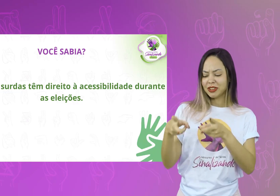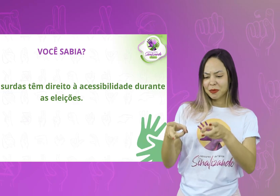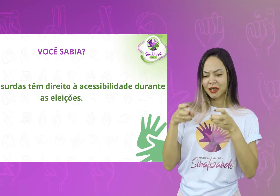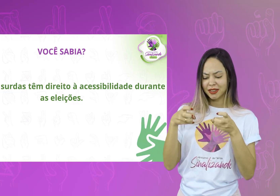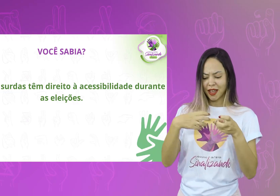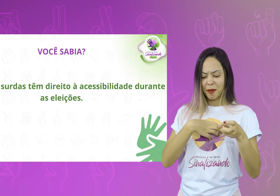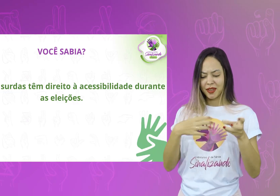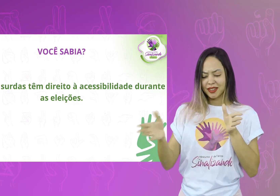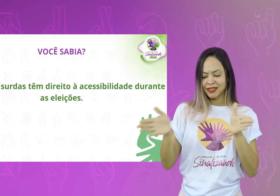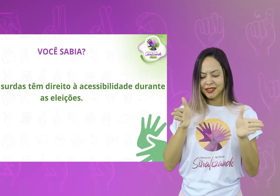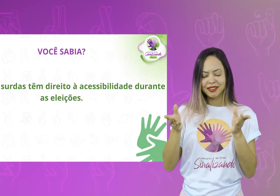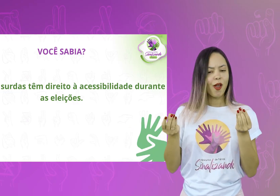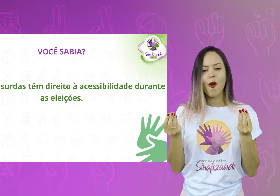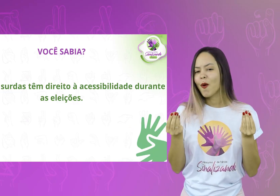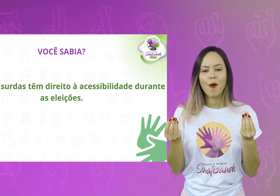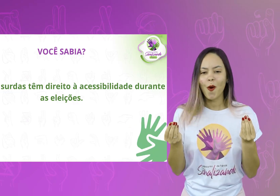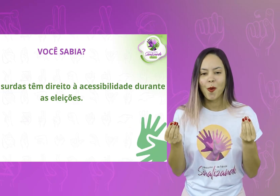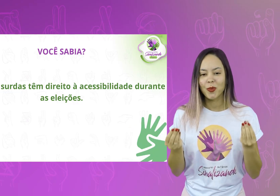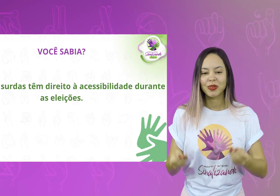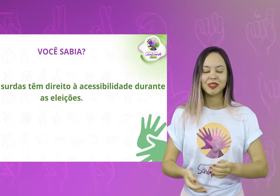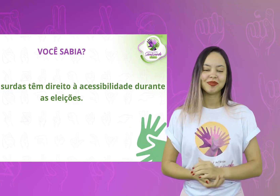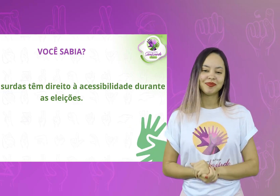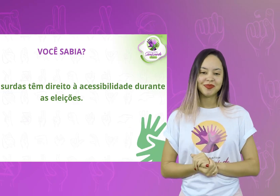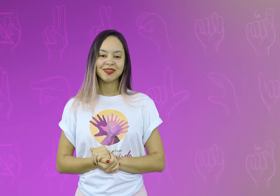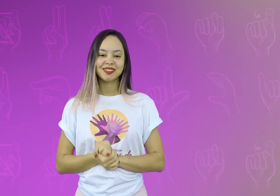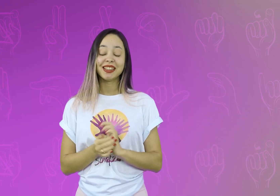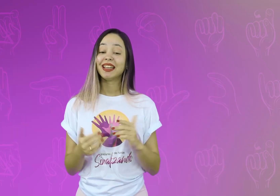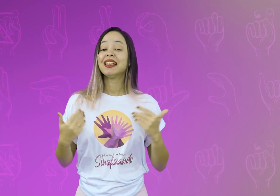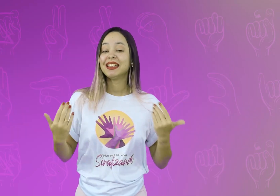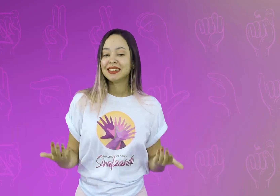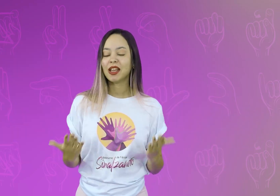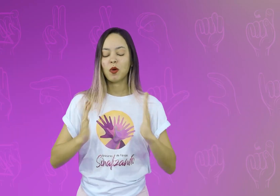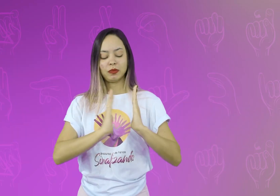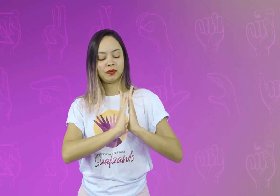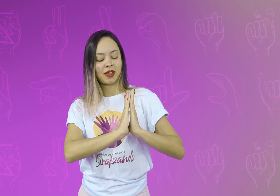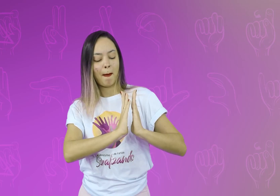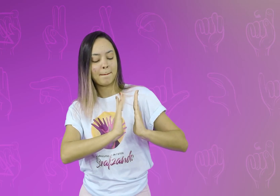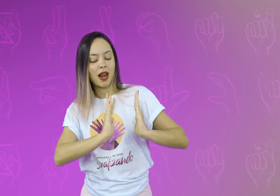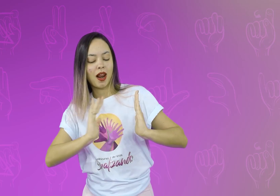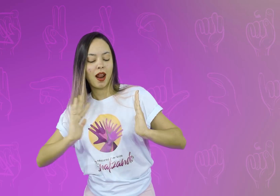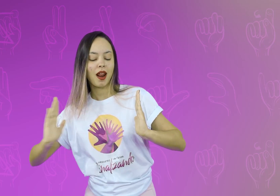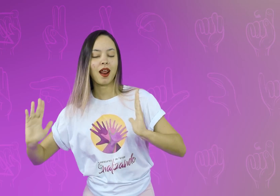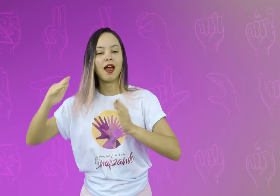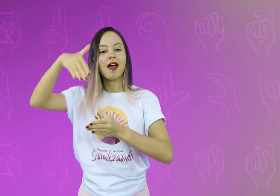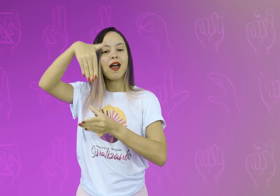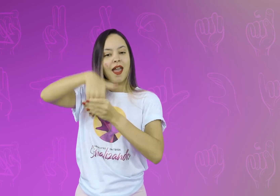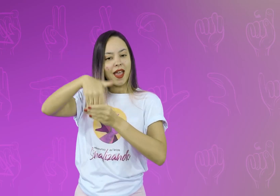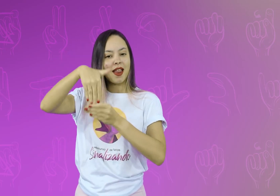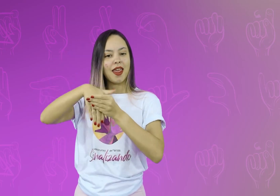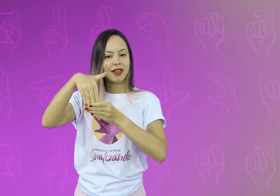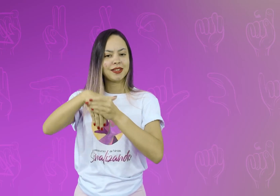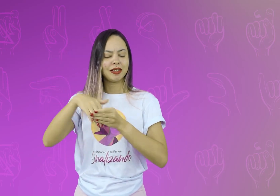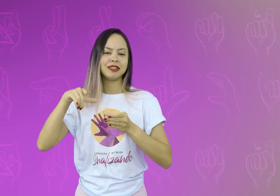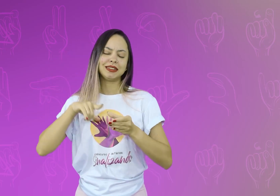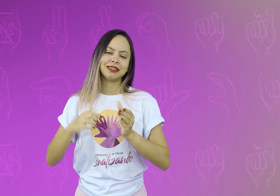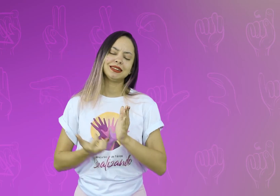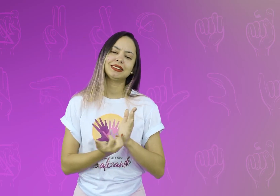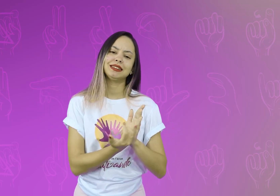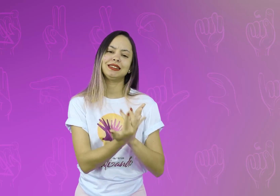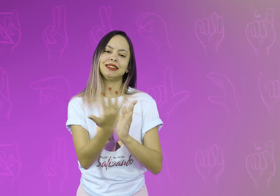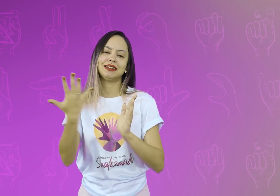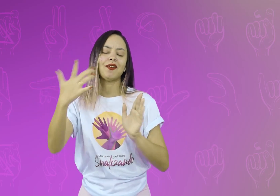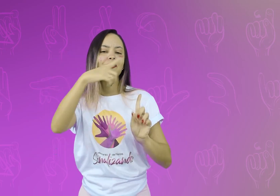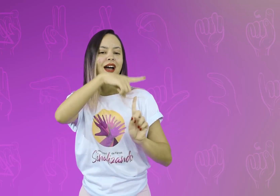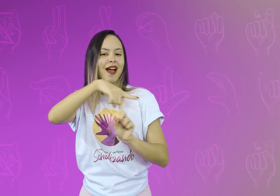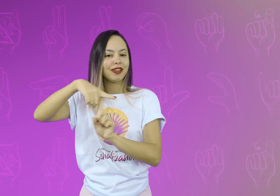eleitoral? E como isso se dá? Né? Como se dá essa acessibilidade? Como isso acontece? No período eleitoral,